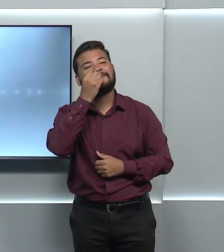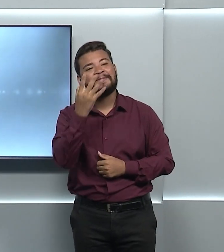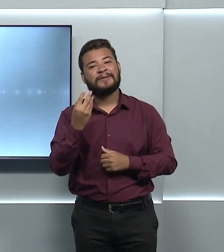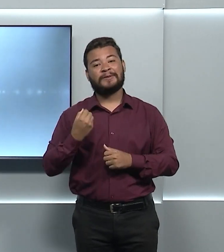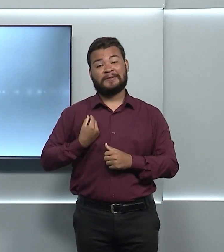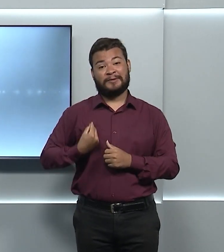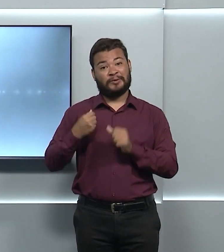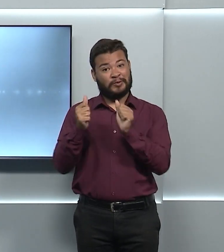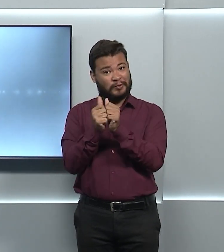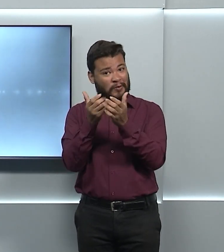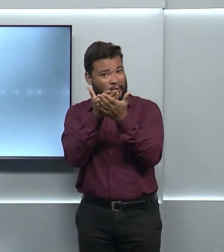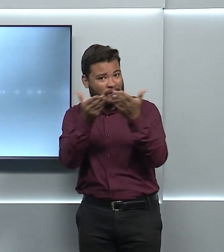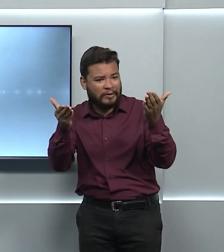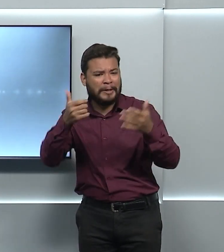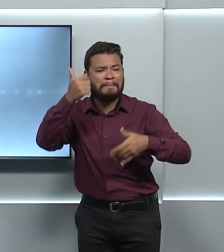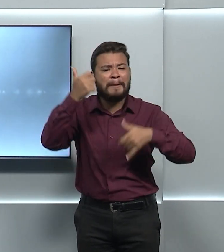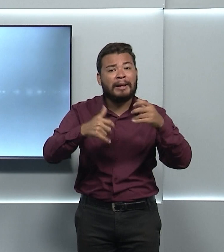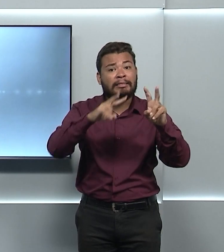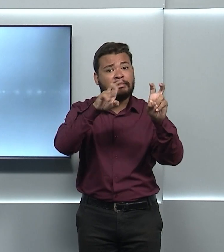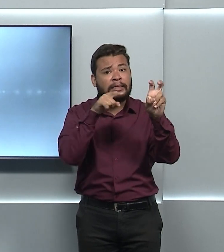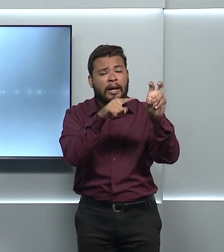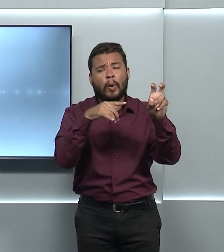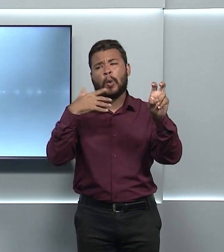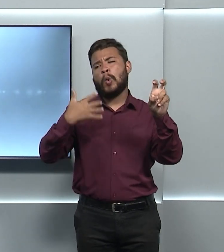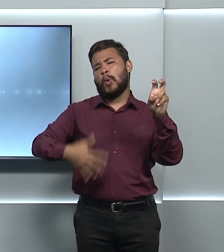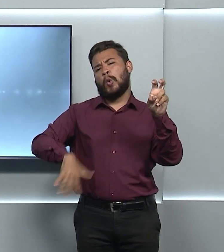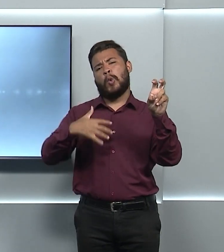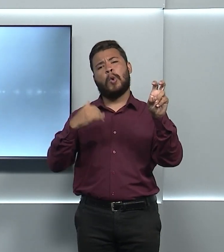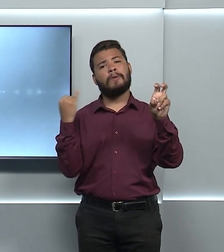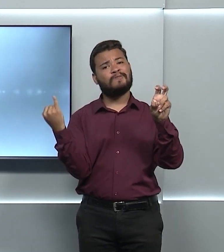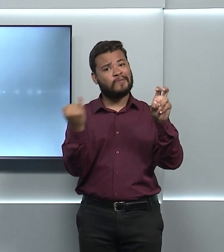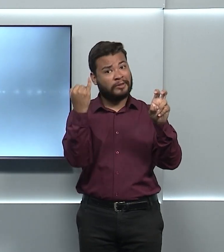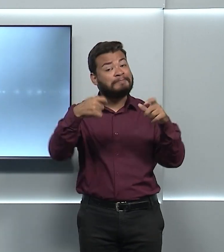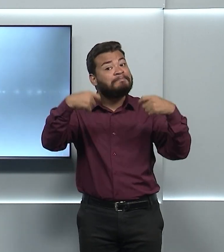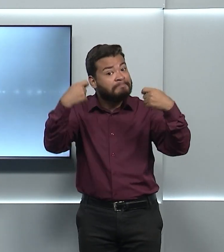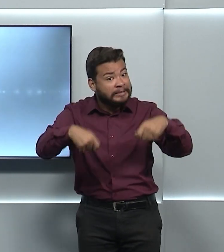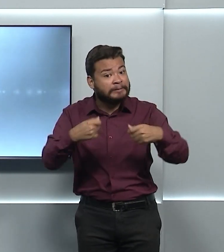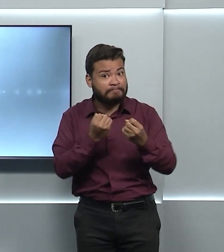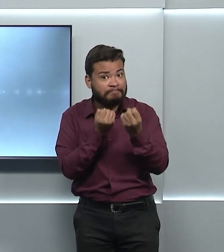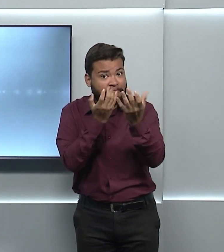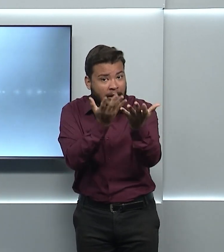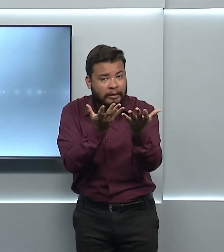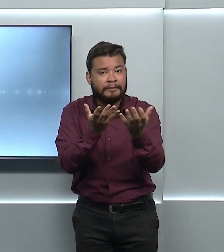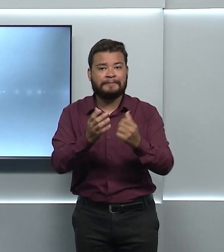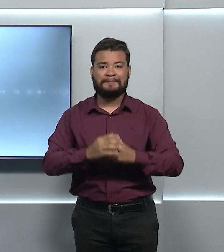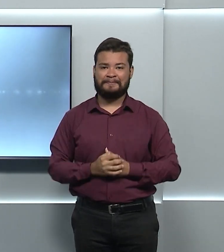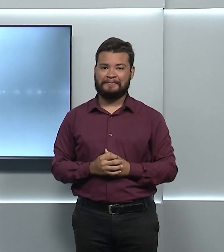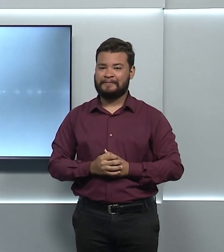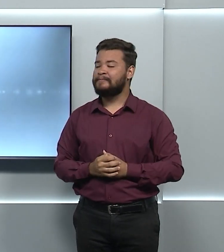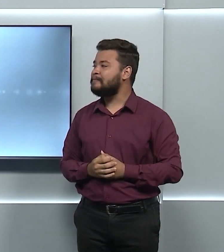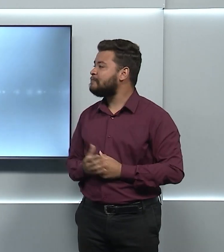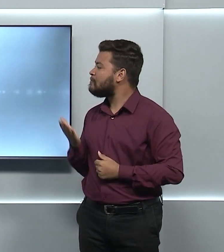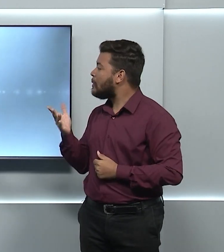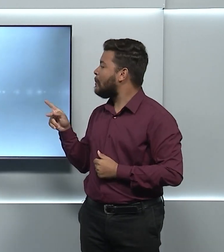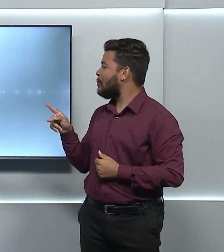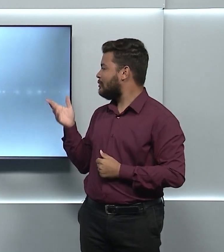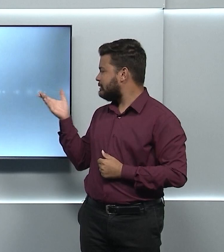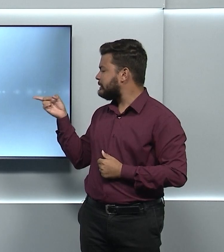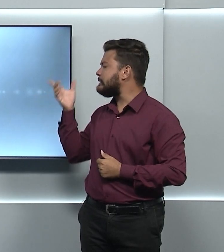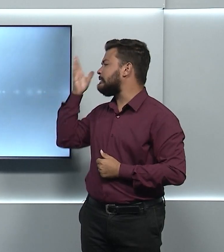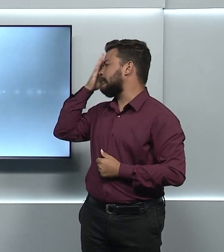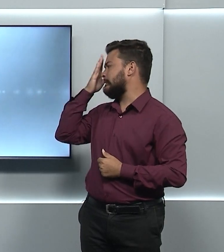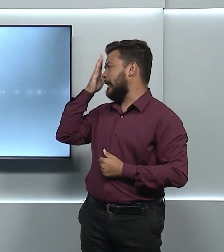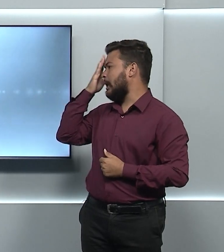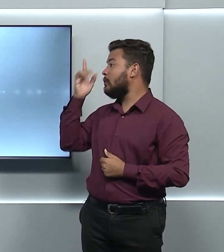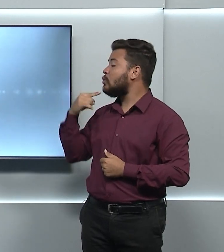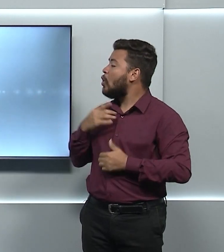vocês falando desse assunto absolutamente importante e necessário. Fico à disposição. Professora, como a senhora já sabe, a gente